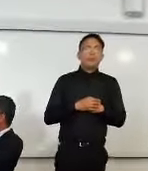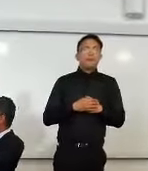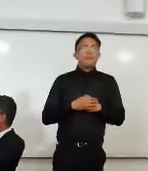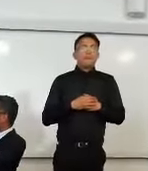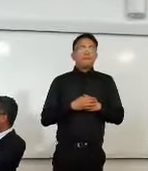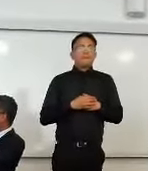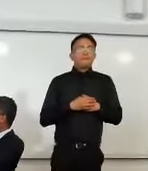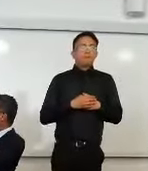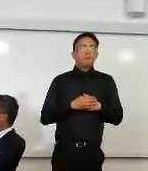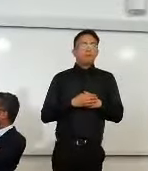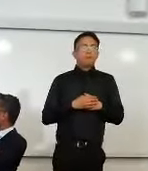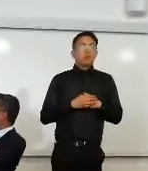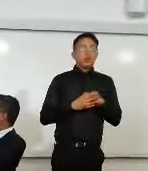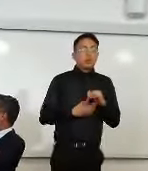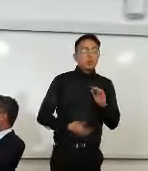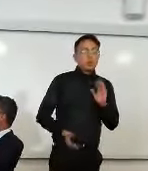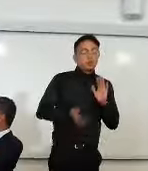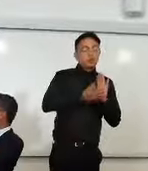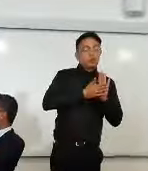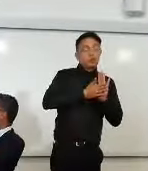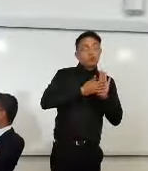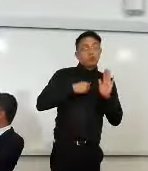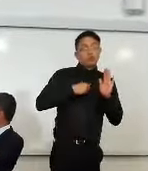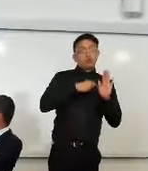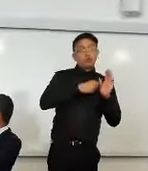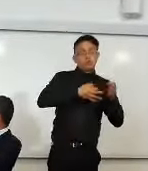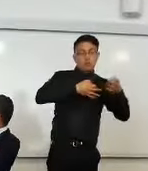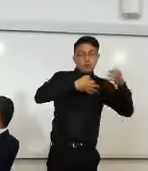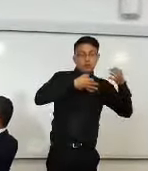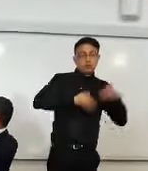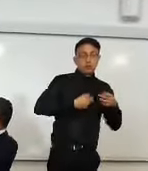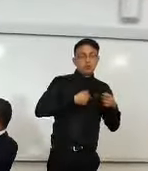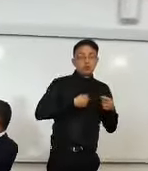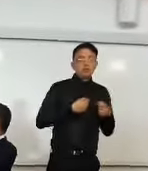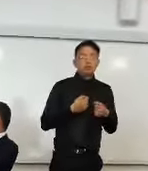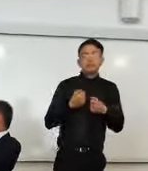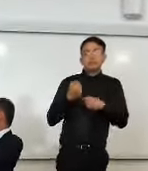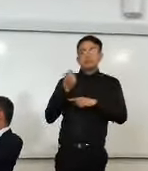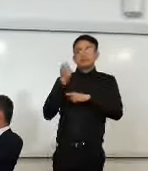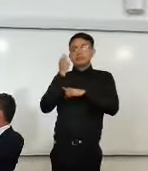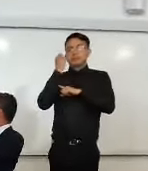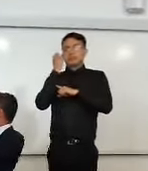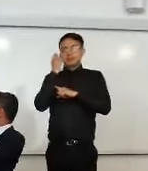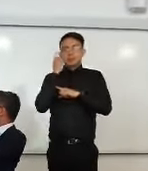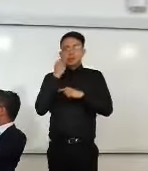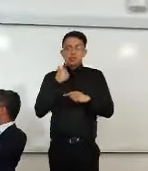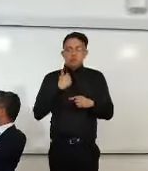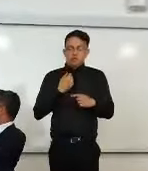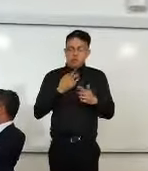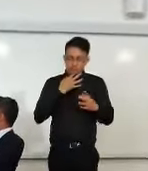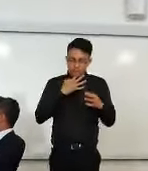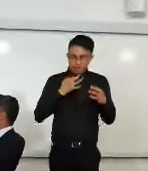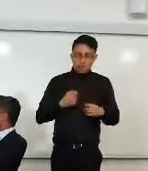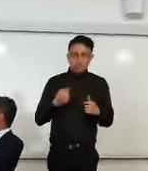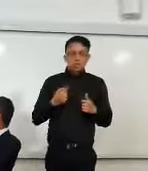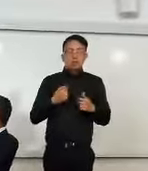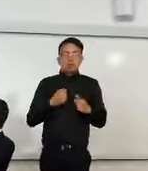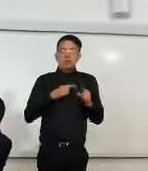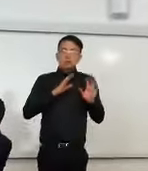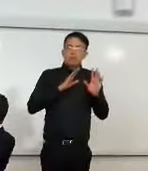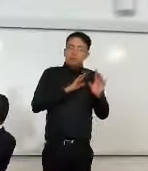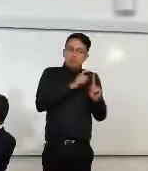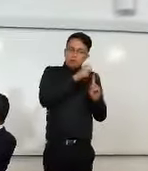cómo tener, cómo soportar su praxis, ¿cierto? Eso yo sí les pido que por favor no nos cerremos a eso. Pero más